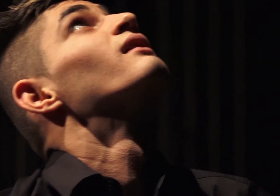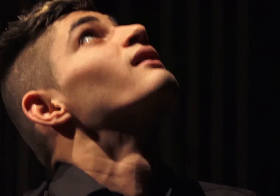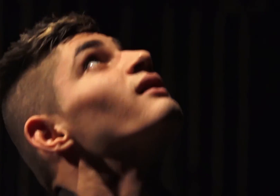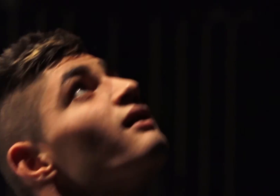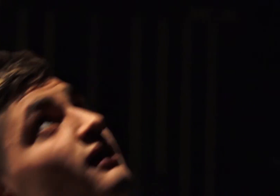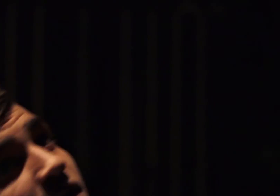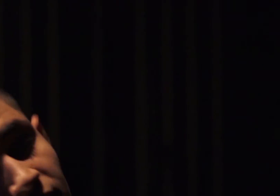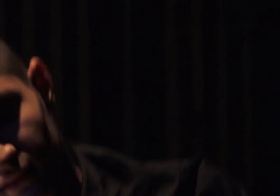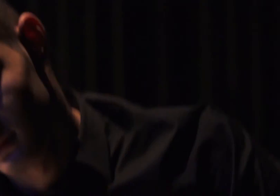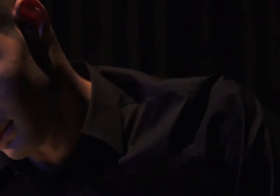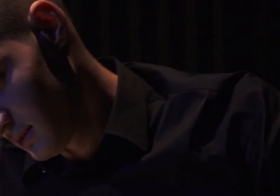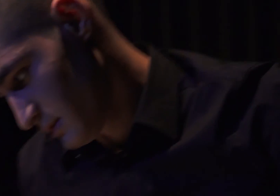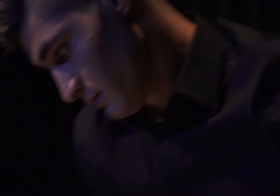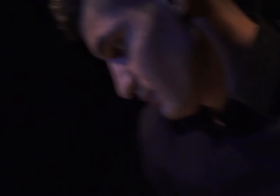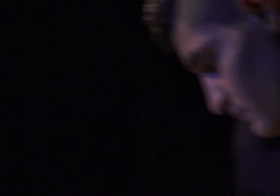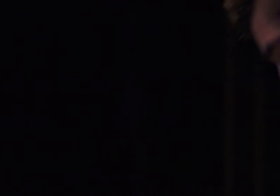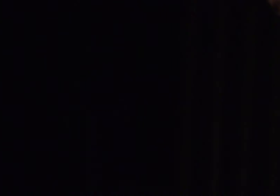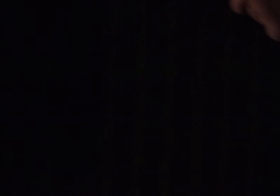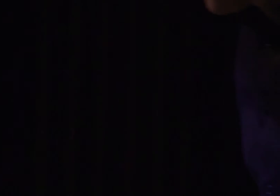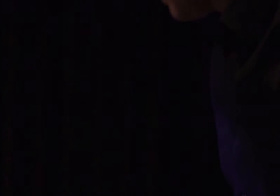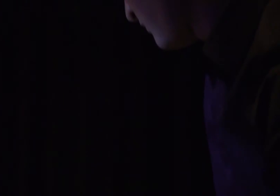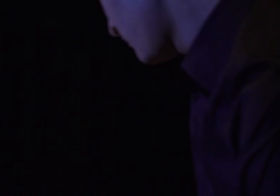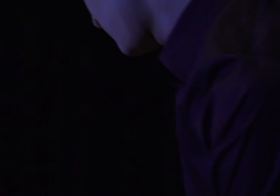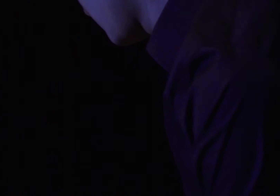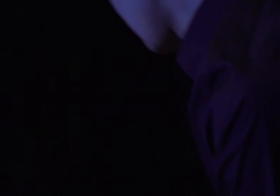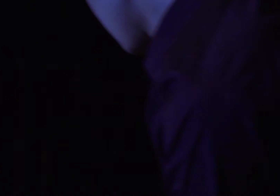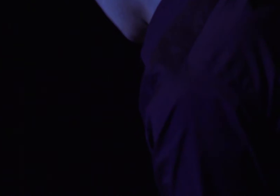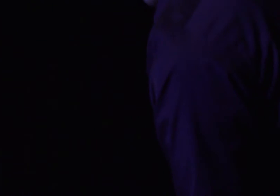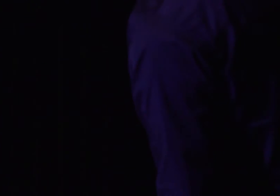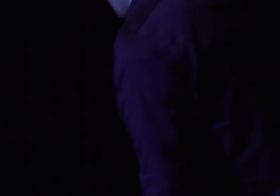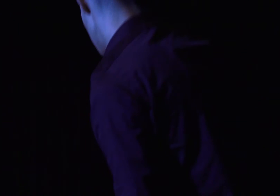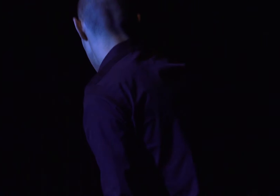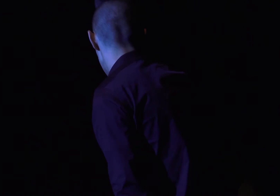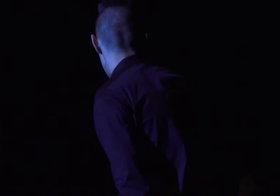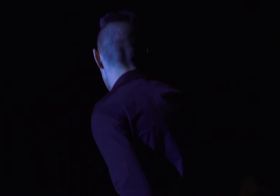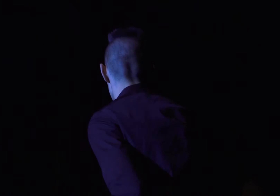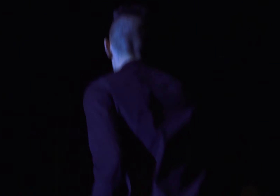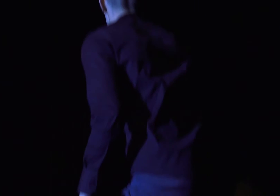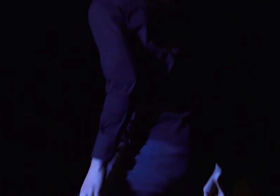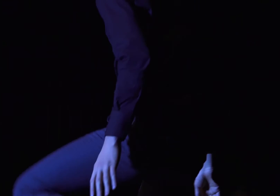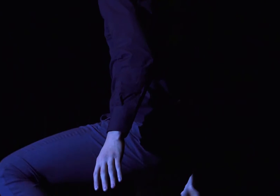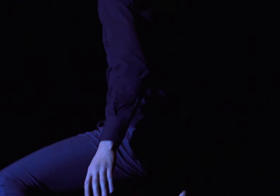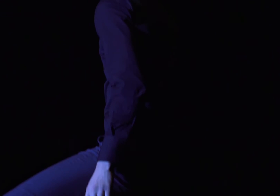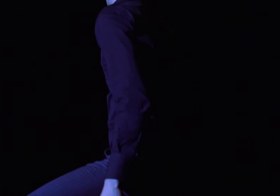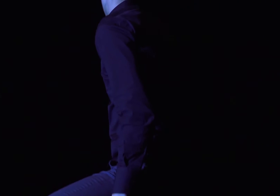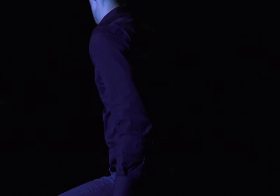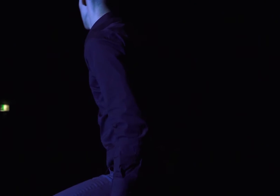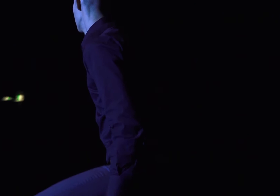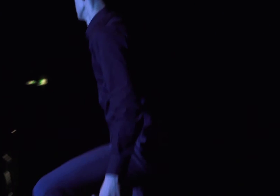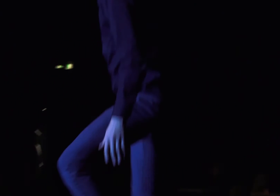Arjan kann die Musik nicht hören. Die Melodie macht er trotzdem mit dem Körper sichtbar. Seine Umgebung nimmt er dabei ganz besonders